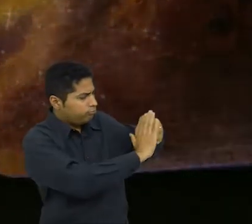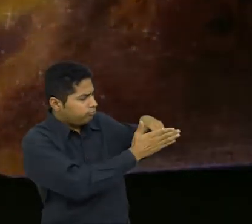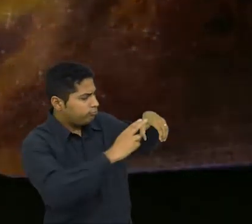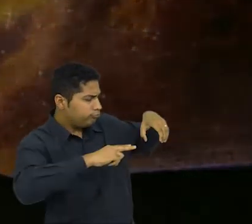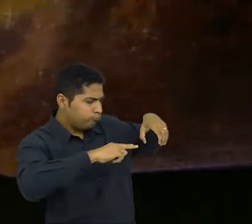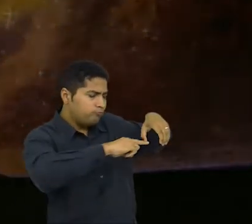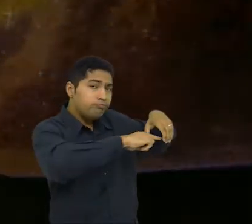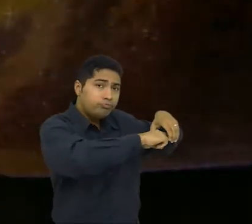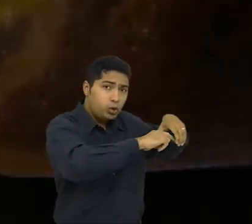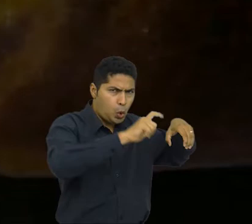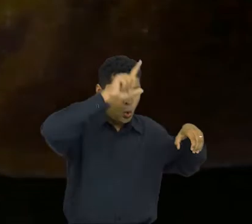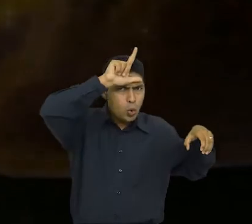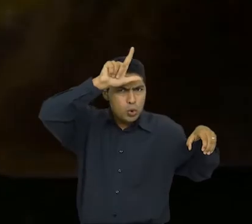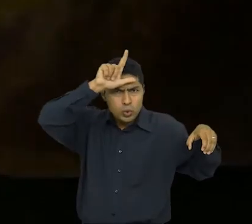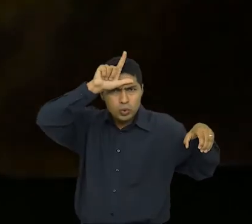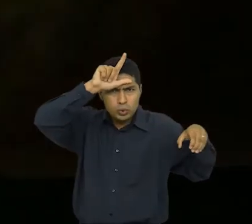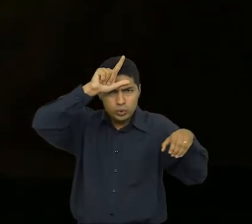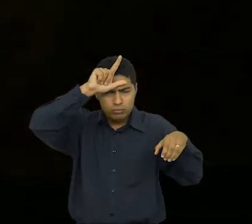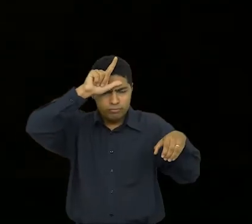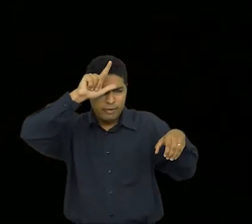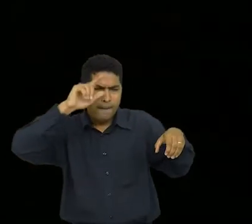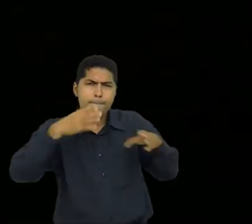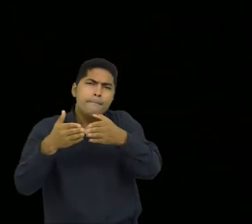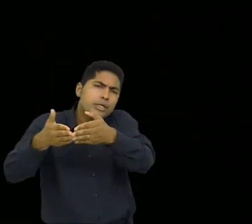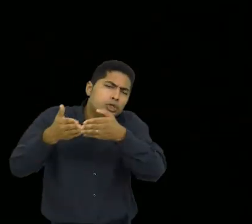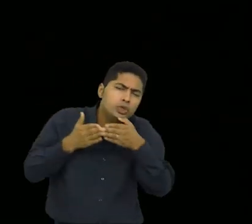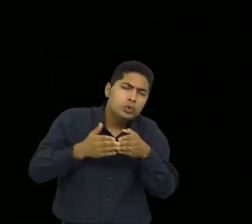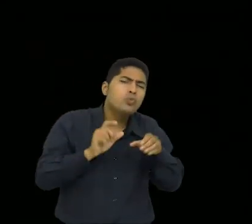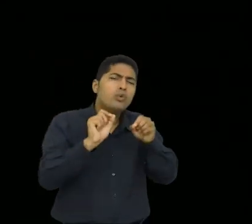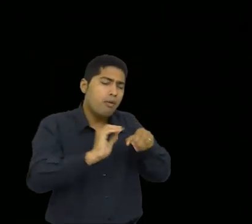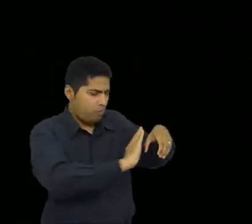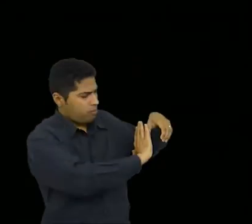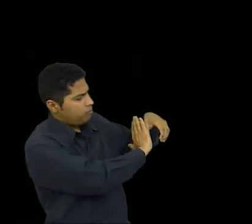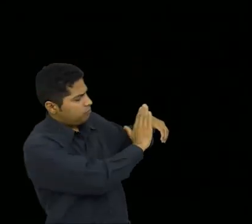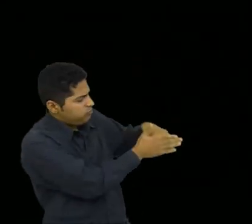judeus pediram que o túmulo fosse lacrado e guardado por soldados romanos.